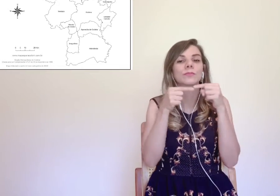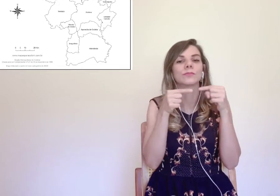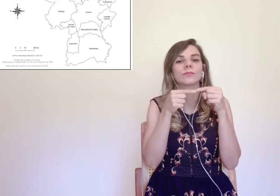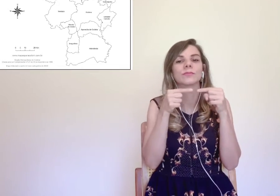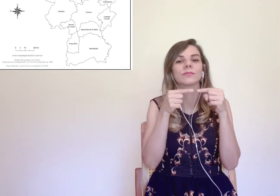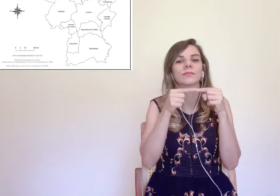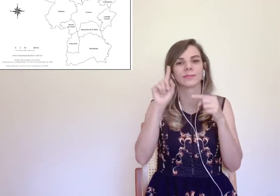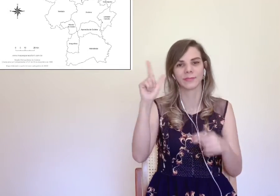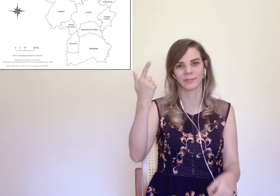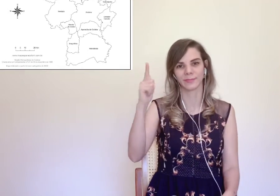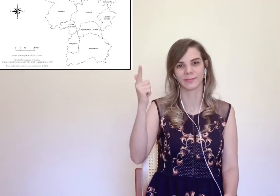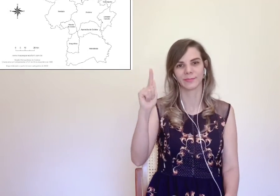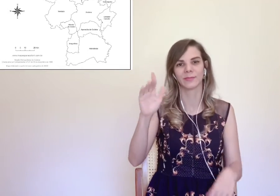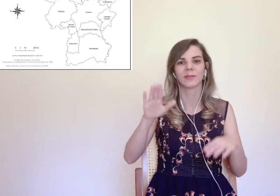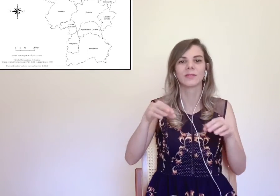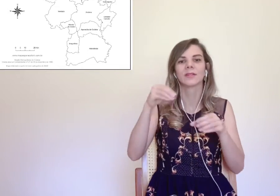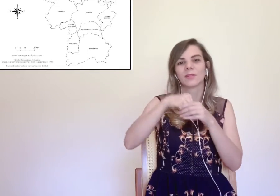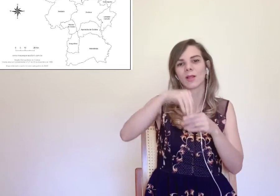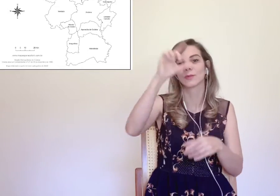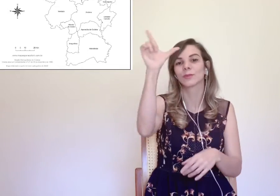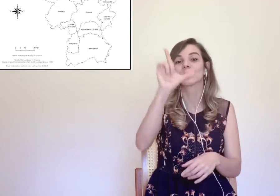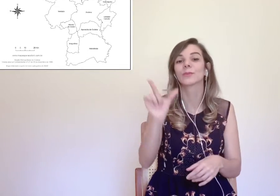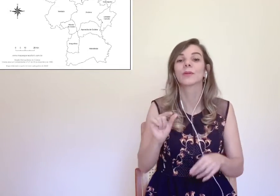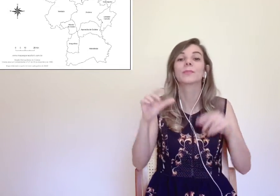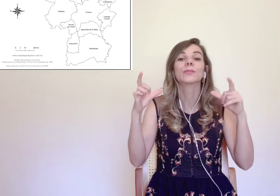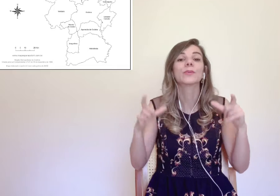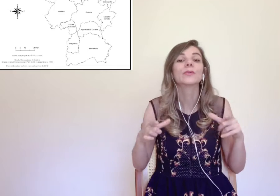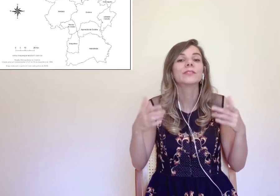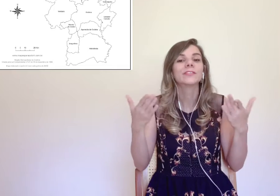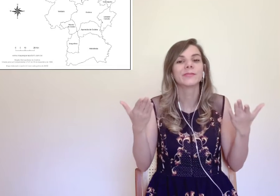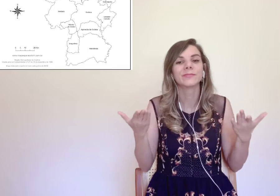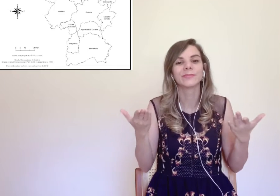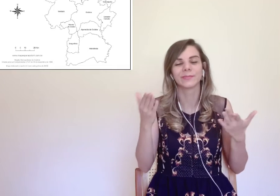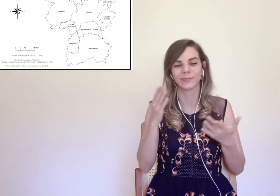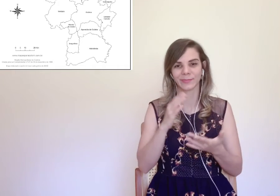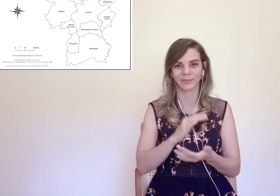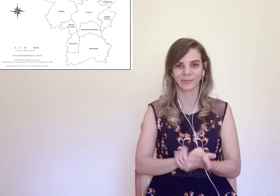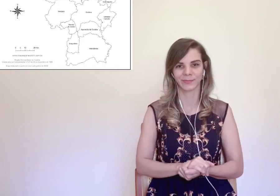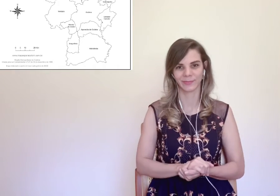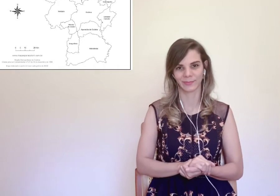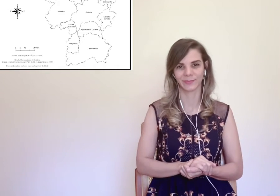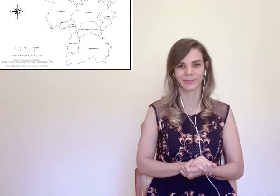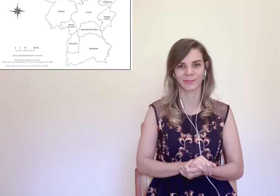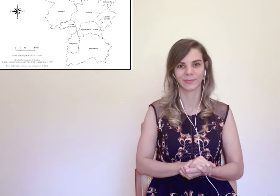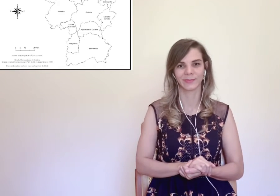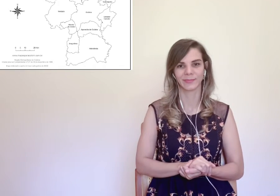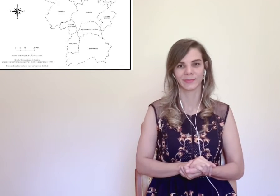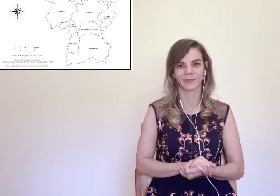Em seguida, pinte o espaço que representa